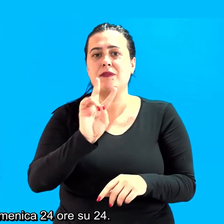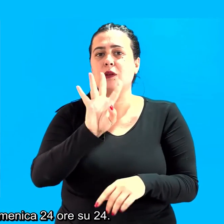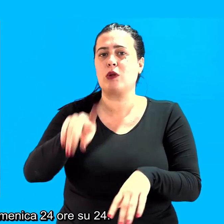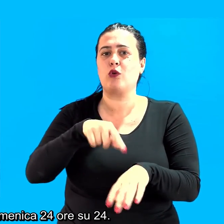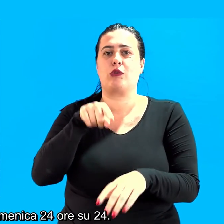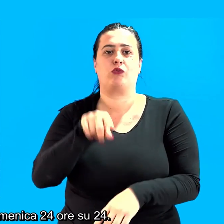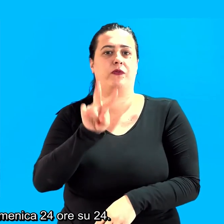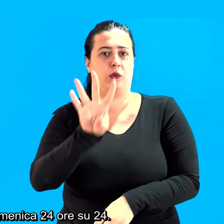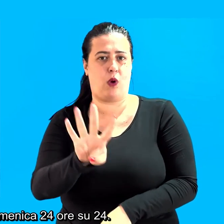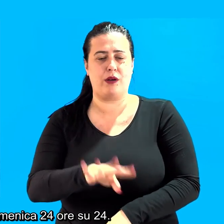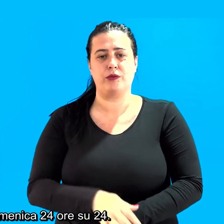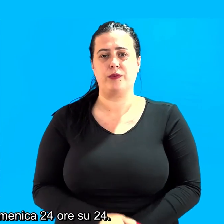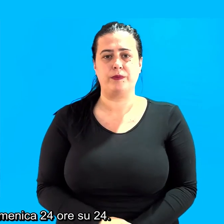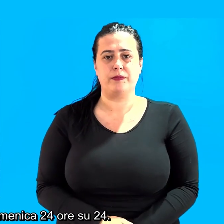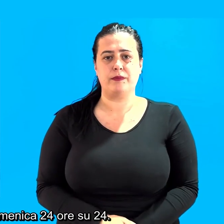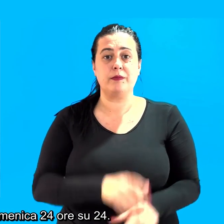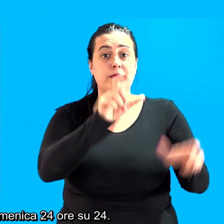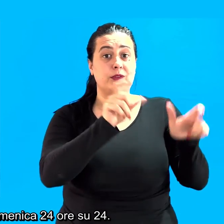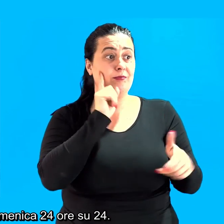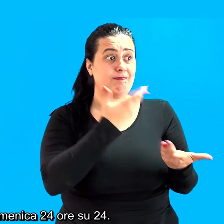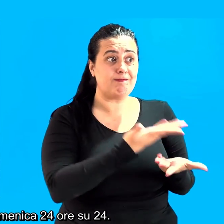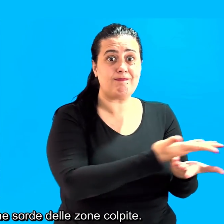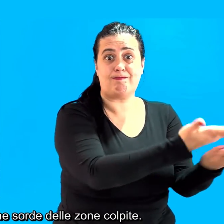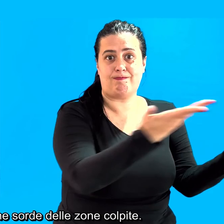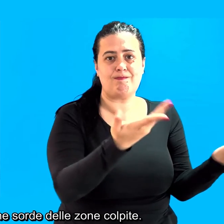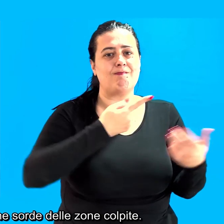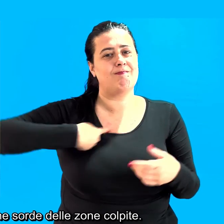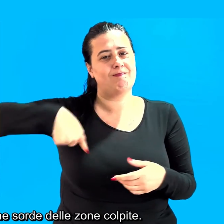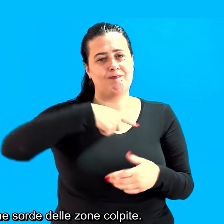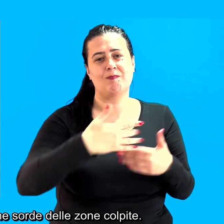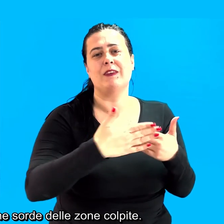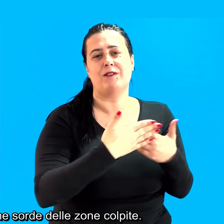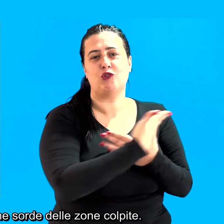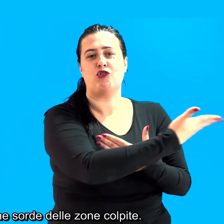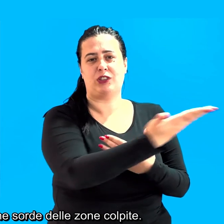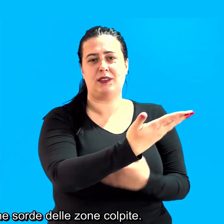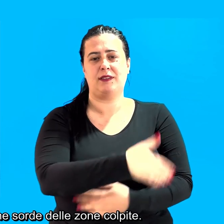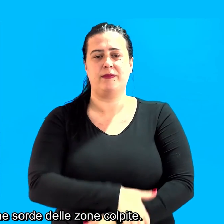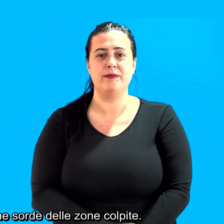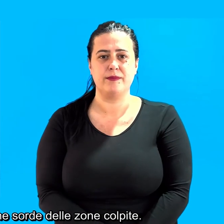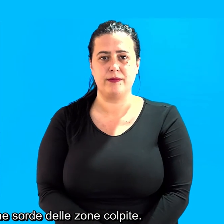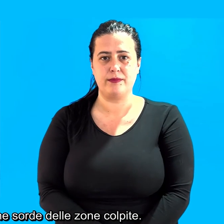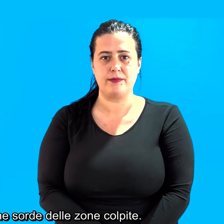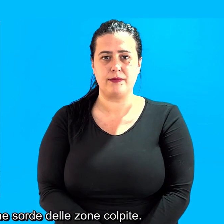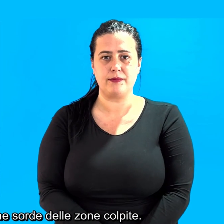'unedì alla domenica 24 ore su 24. Siamo vicini alle persone sorde delle zone colpite.